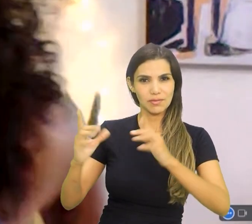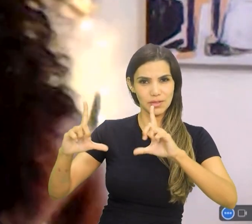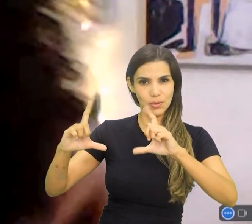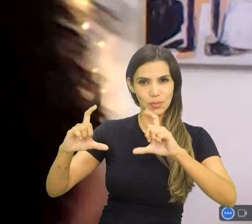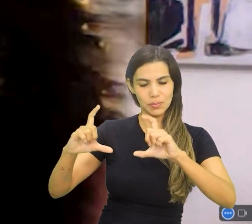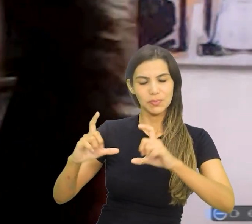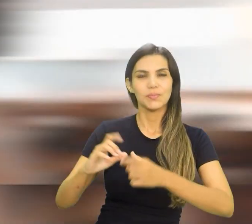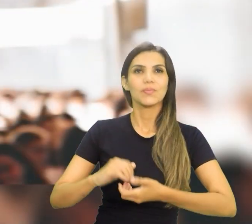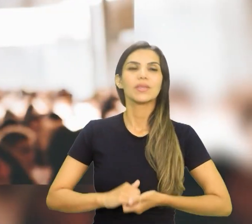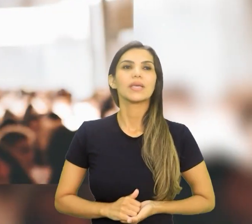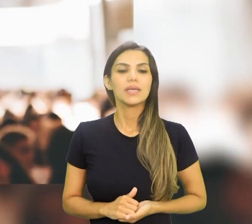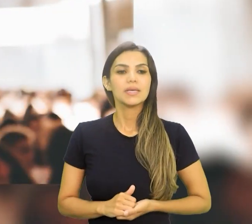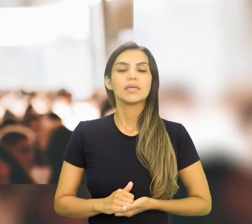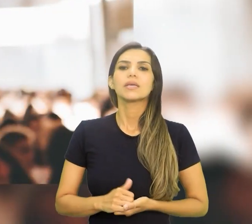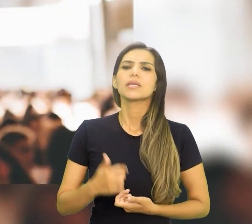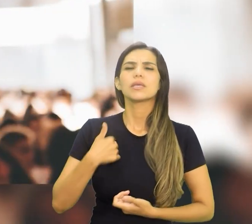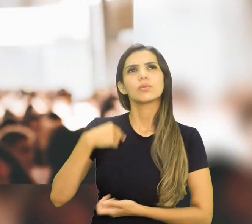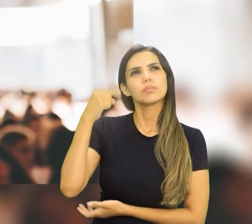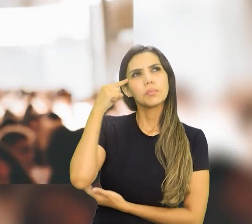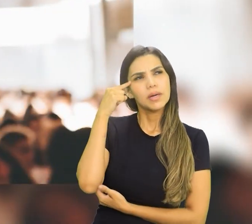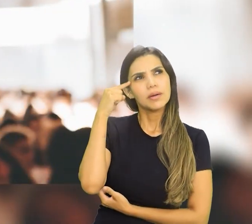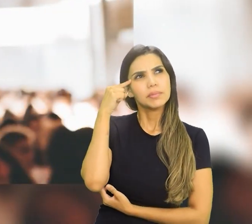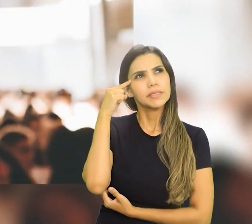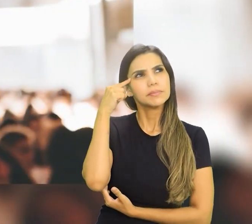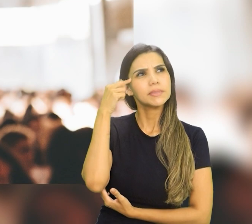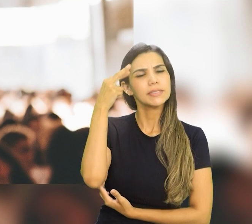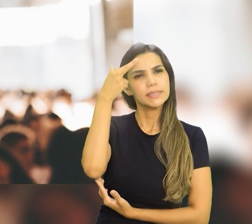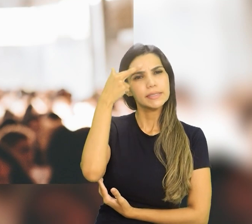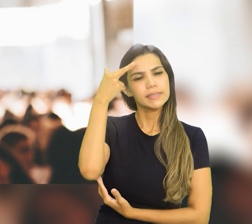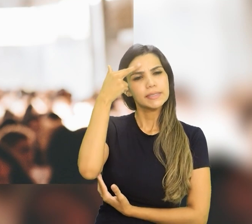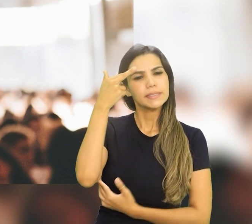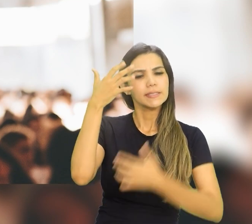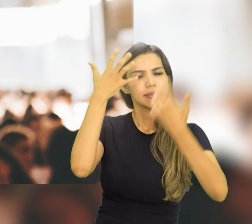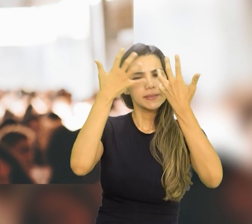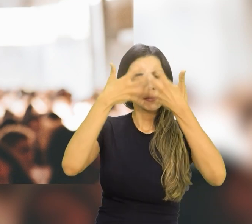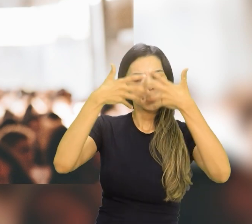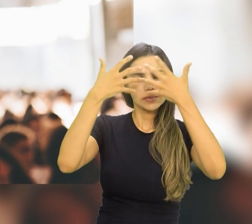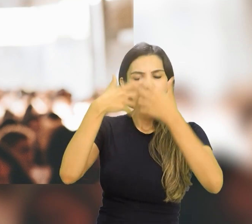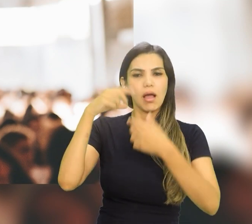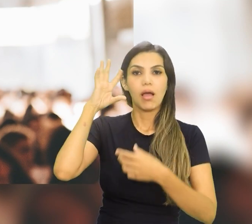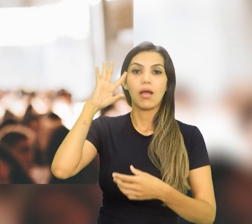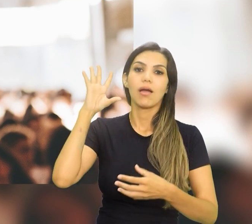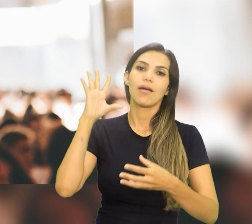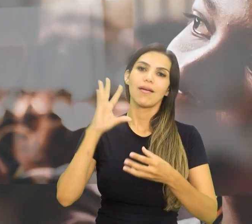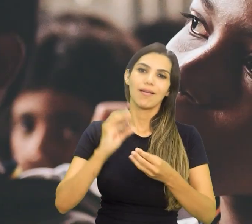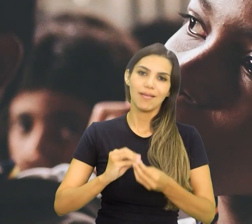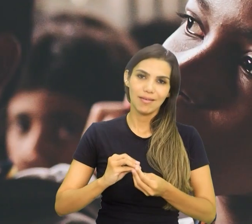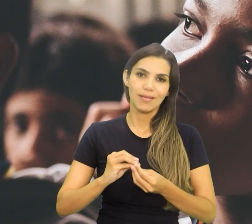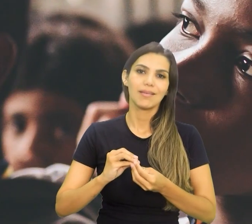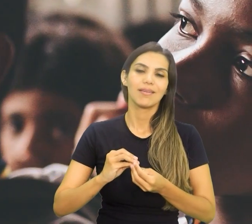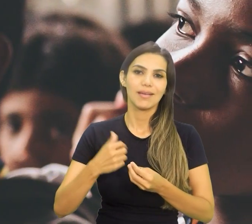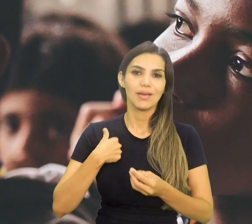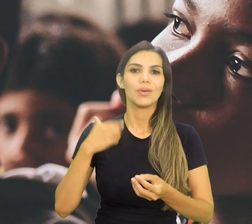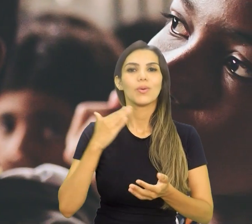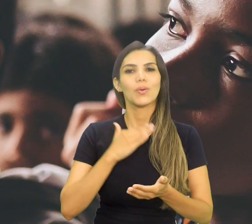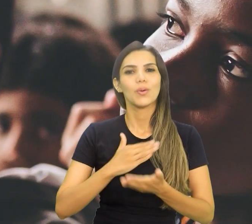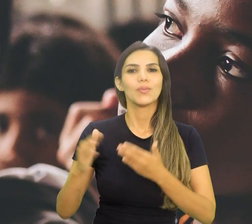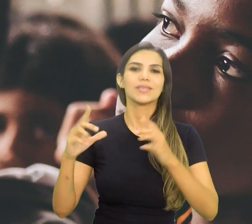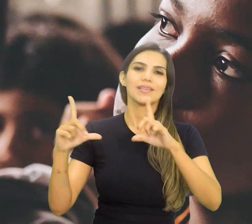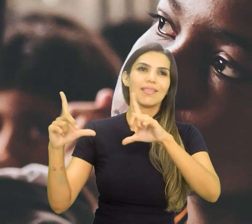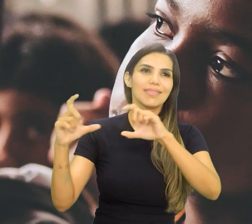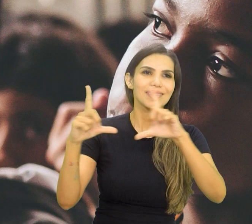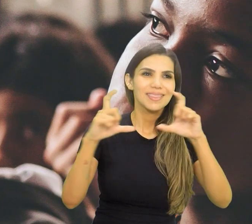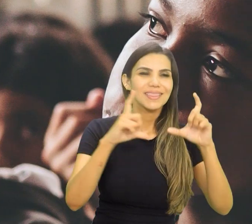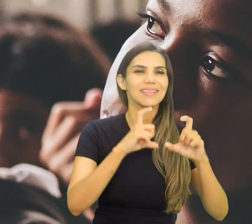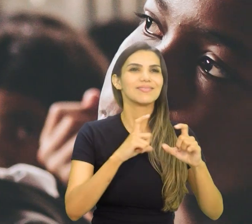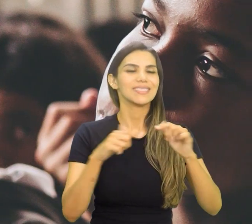contemporânea, e aí eu fui colocada para refletir sobre isso. E eu entendi que eu comecei a trabalhar com fotografia muito antes, eu